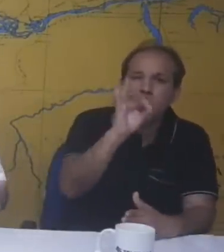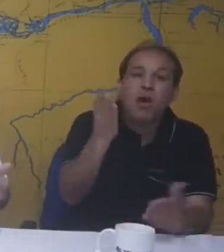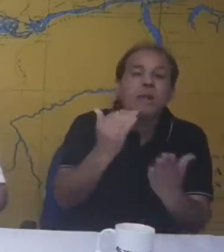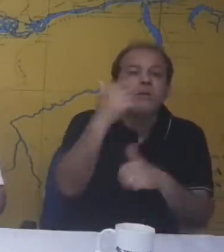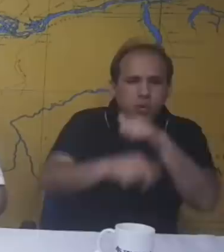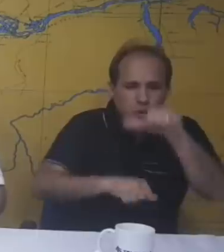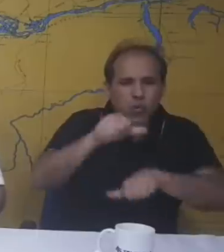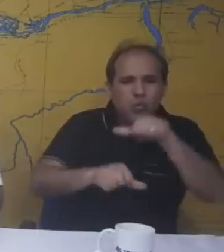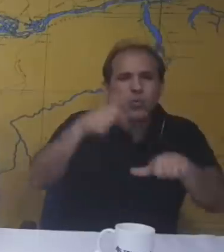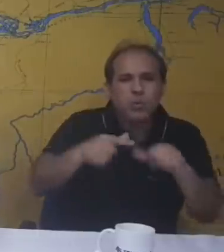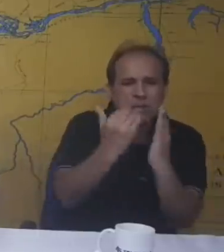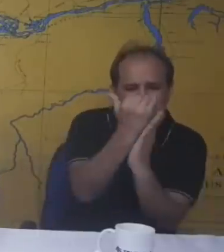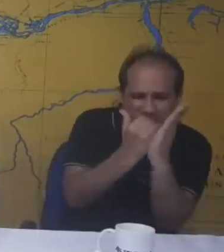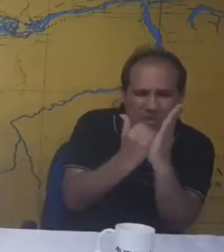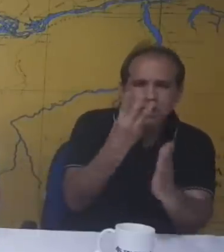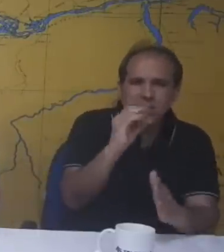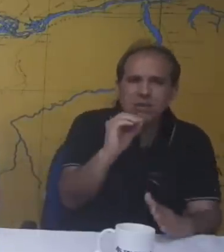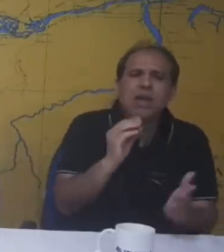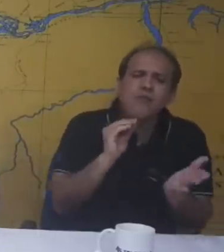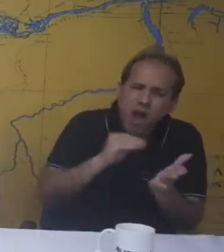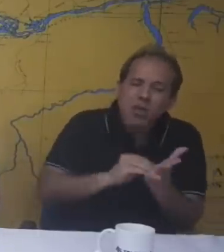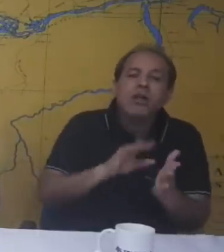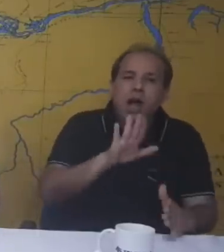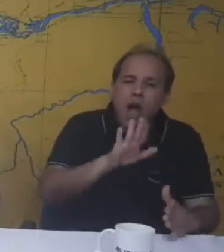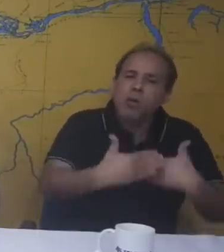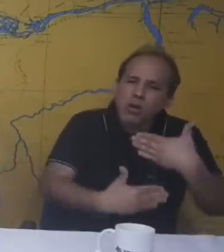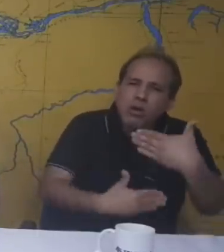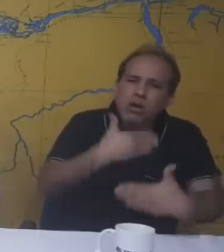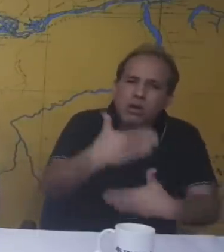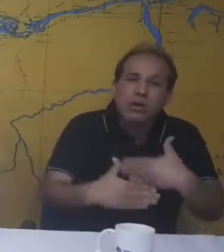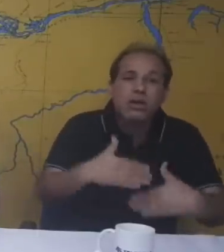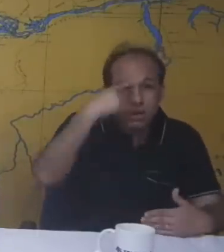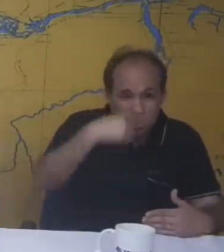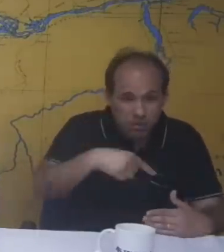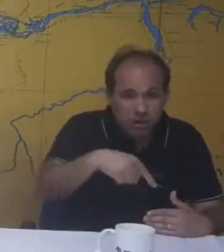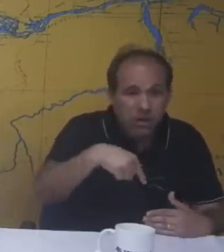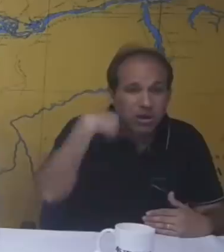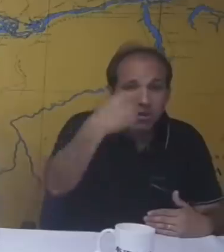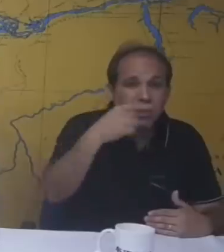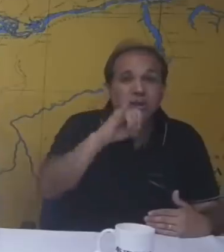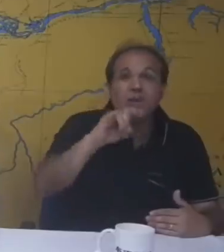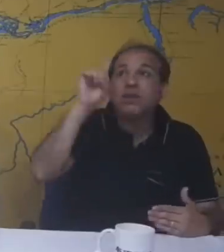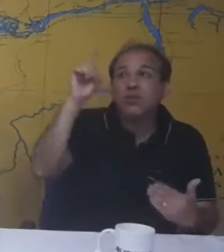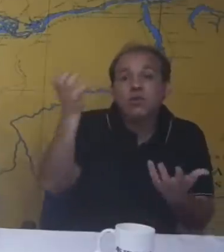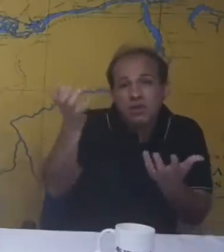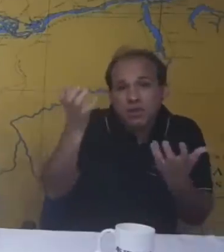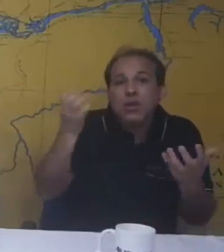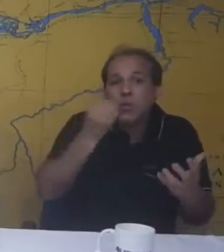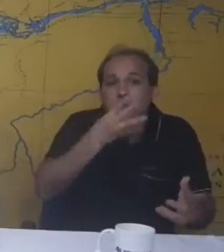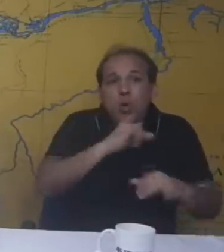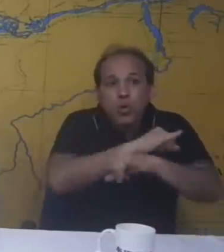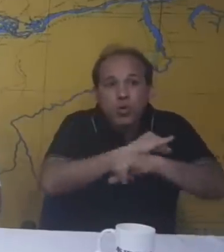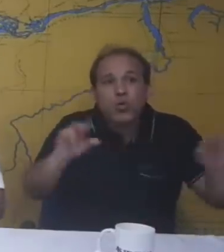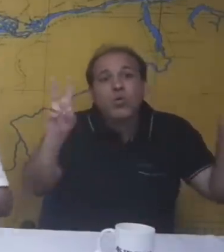dá para tirar tudo de uma vez, pô. Tá certo? Então, se Deus quiser, semana que vem poderemos ter uma boa notícia